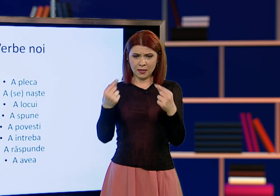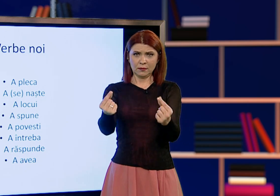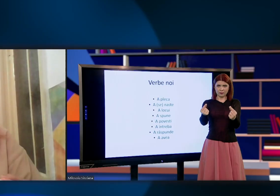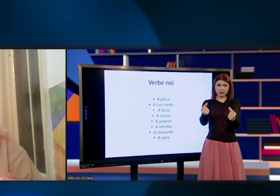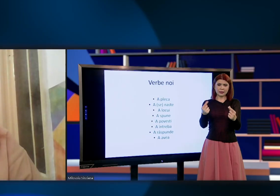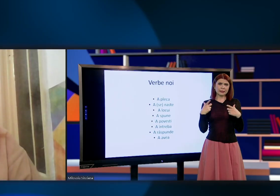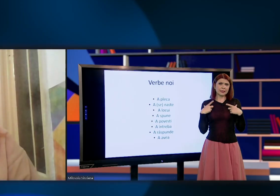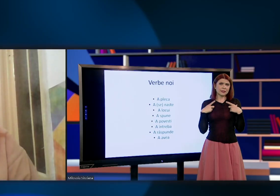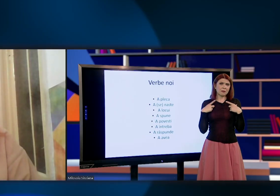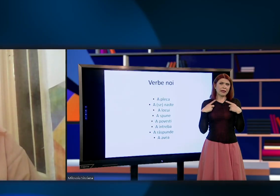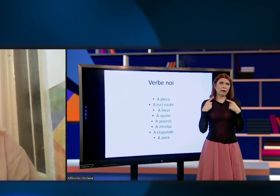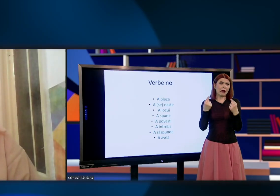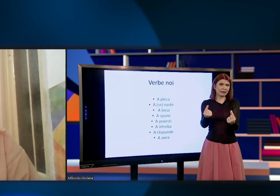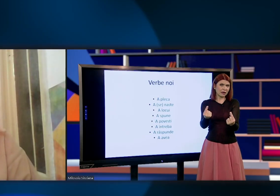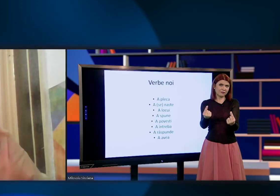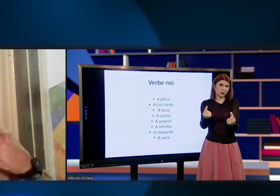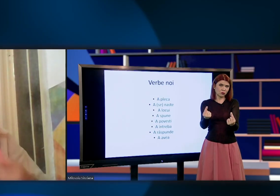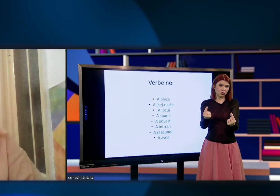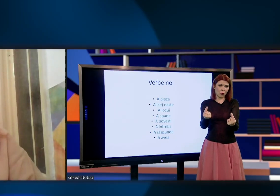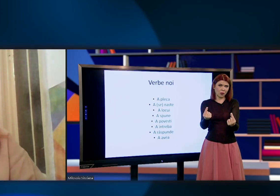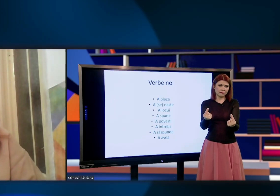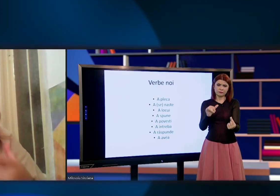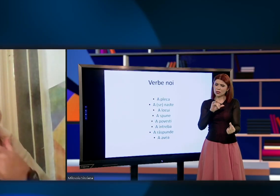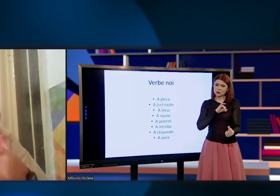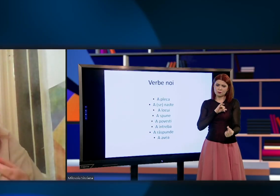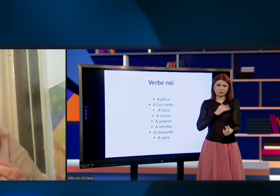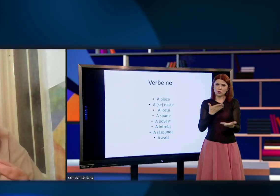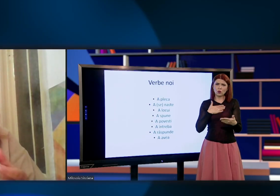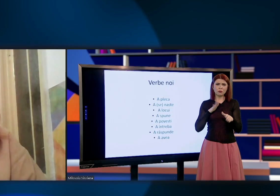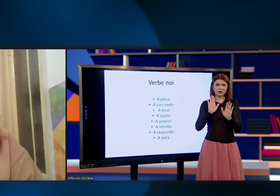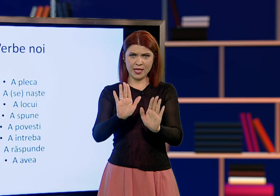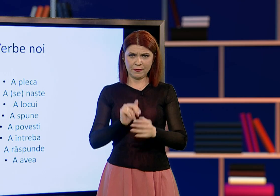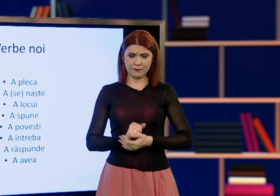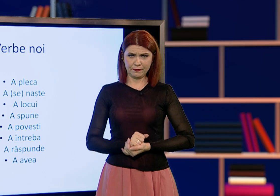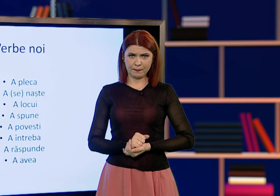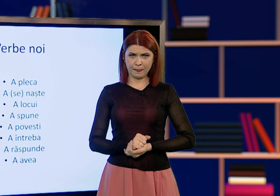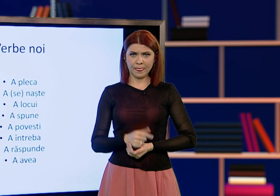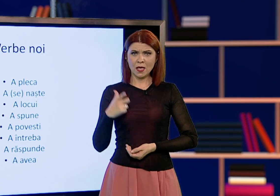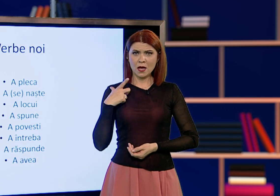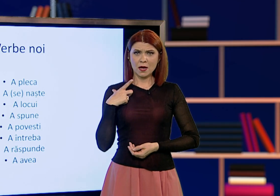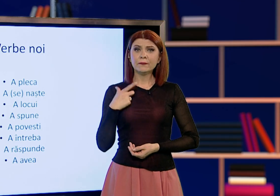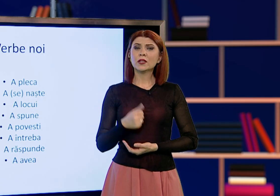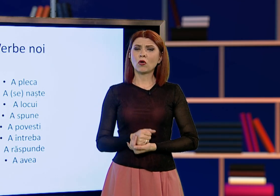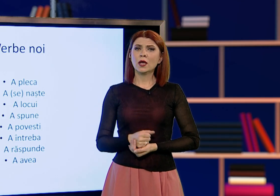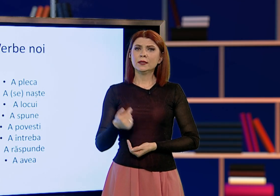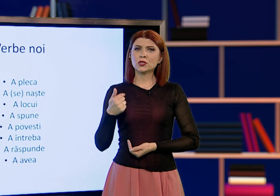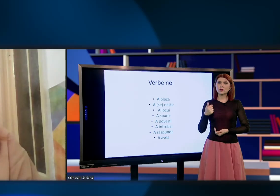cred că este mai clar dacă fac cu două Deci cum vrei te rog Deci